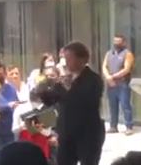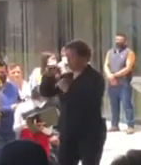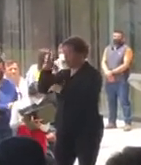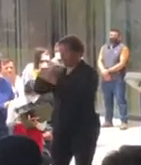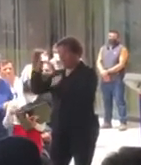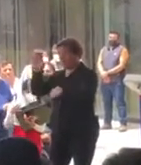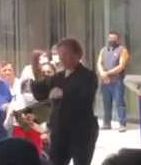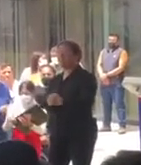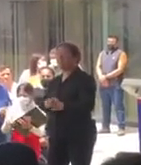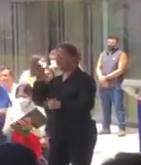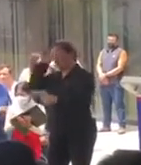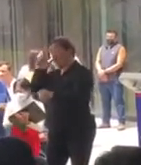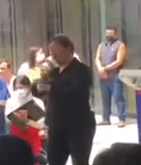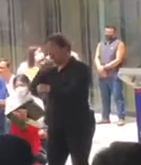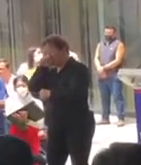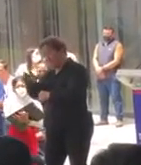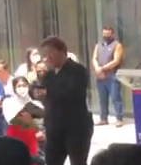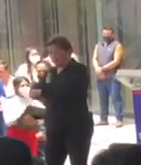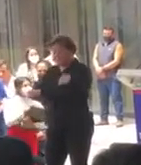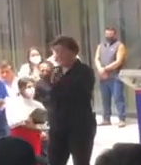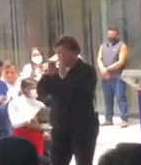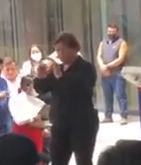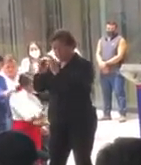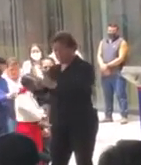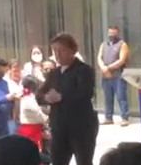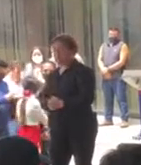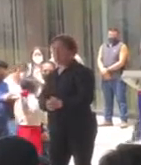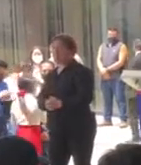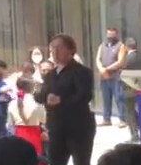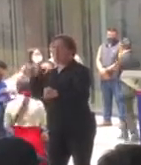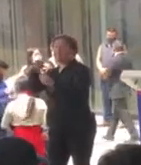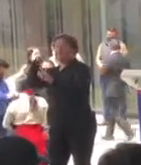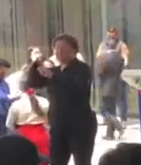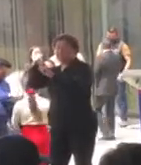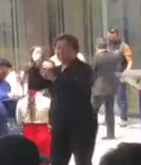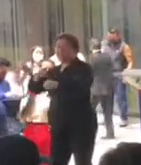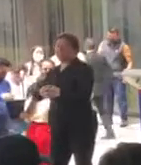y hacer una cultura de prevención y en ese sentido